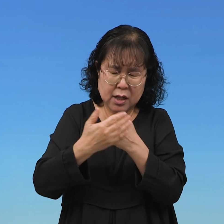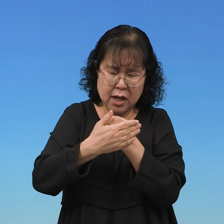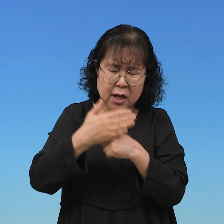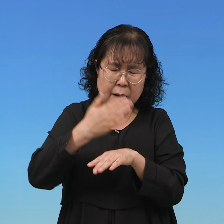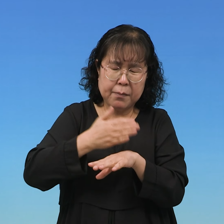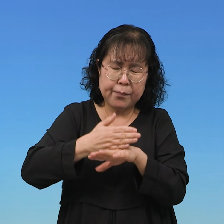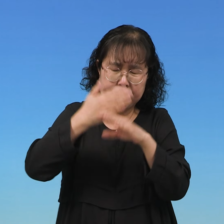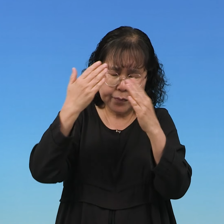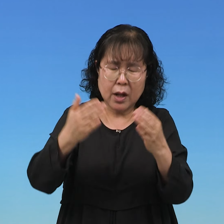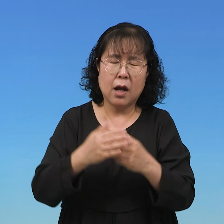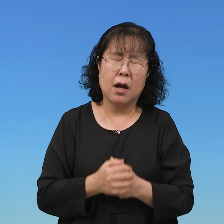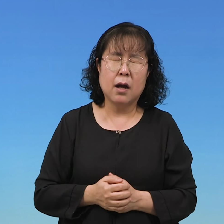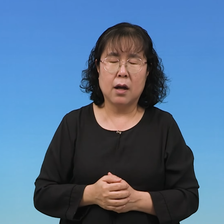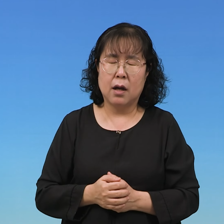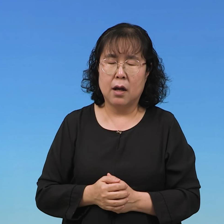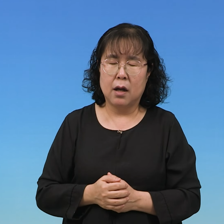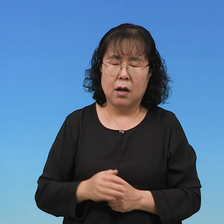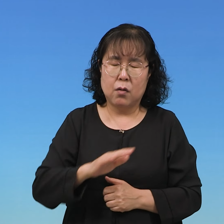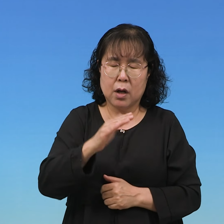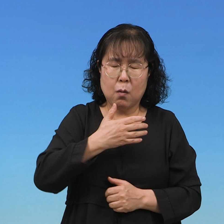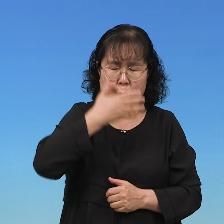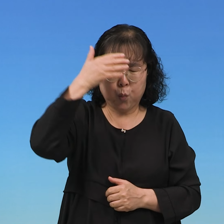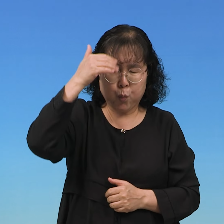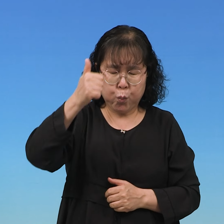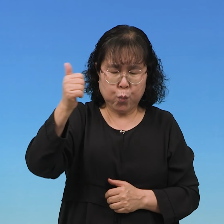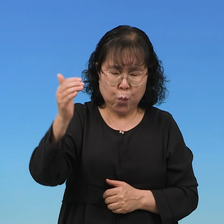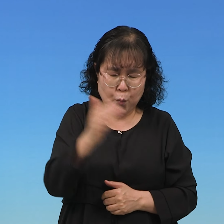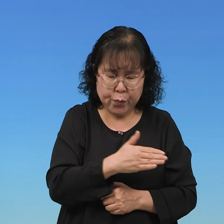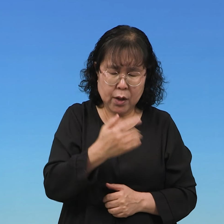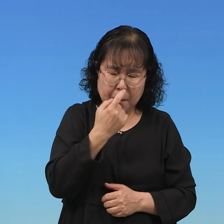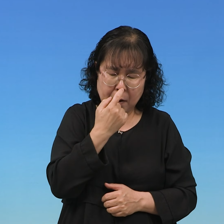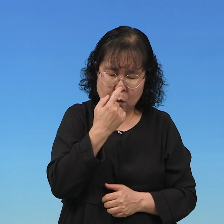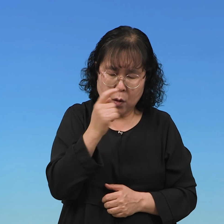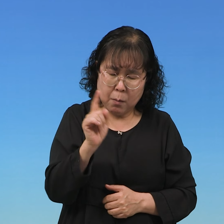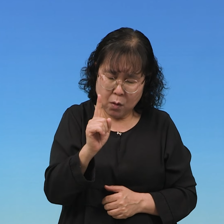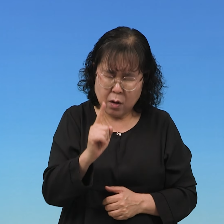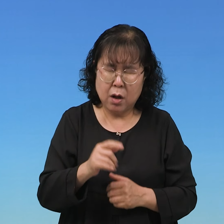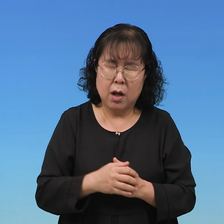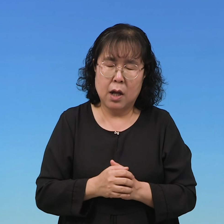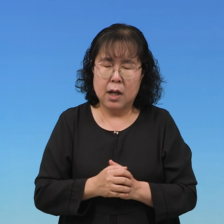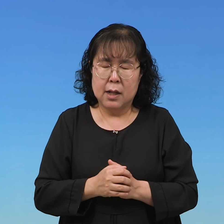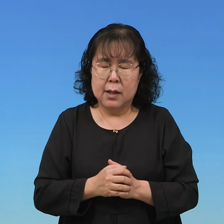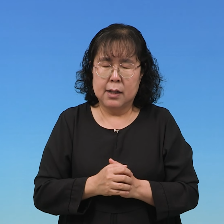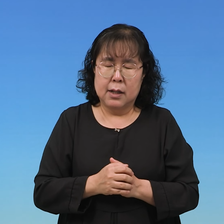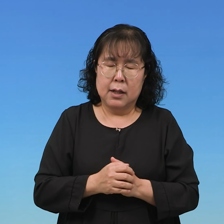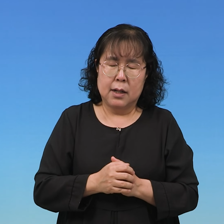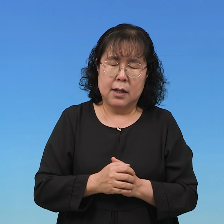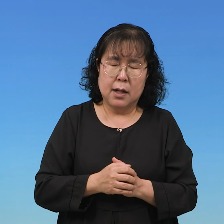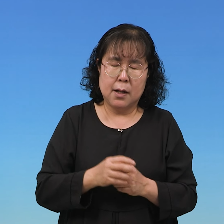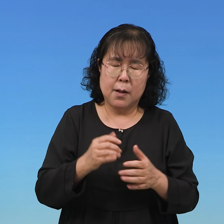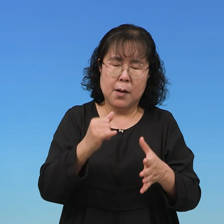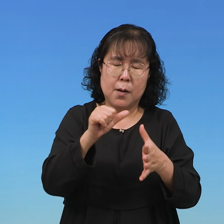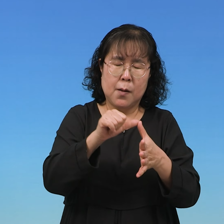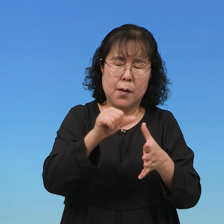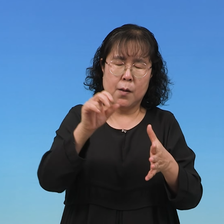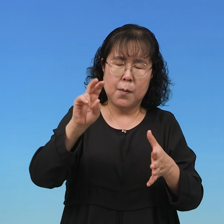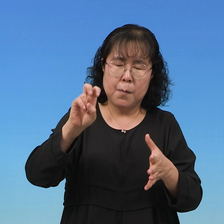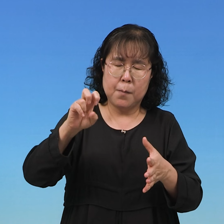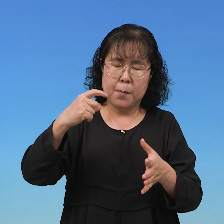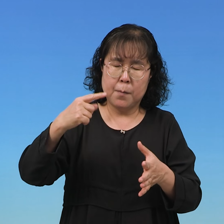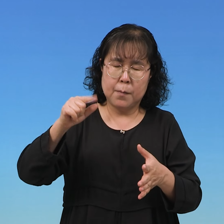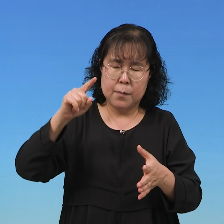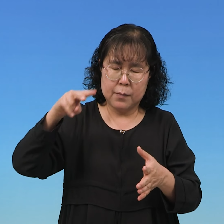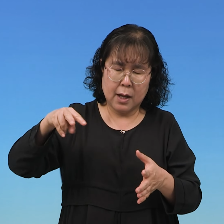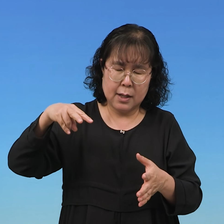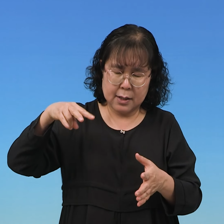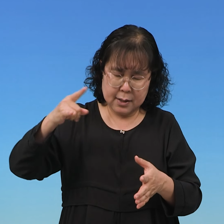감사합니다. 하나님, 참으로 우리가 요셉에게서 배워야 되는 것, 하나님, 머나세가 일어나기를 원합니다.